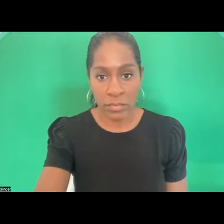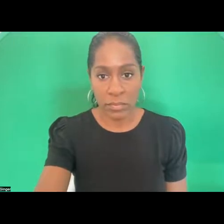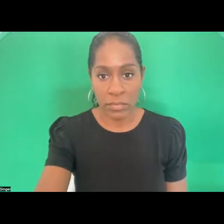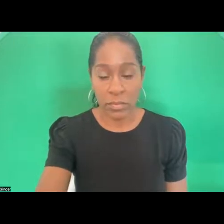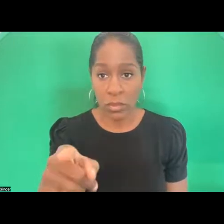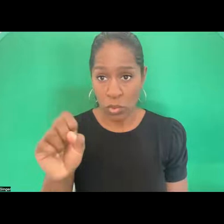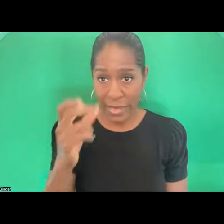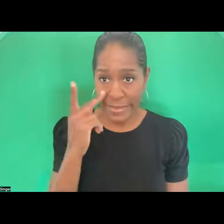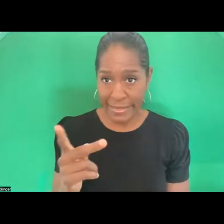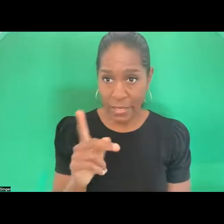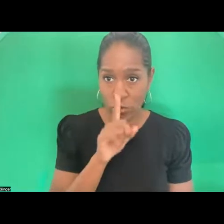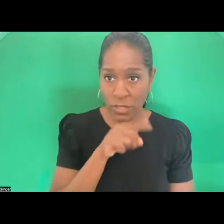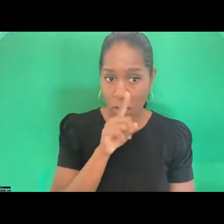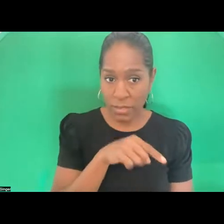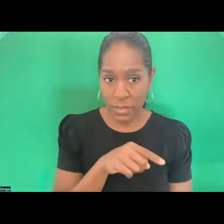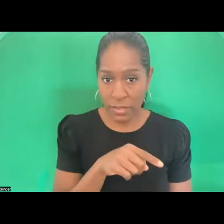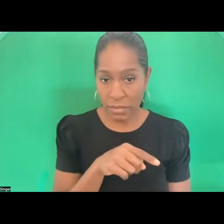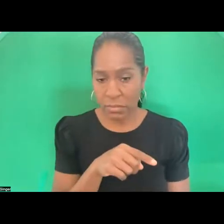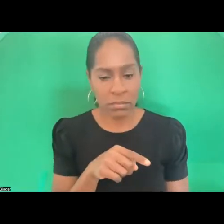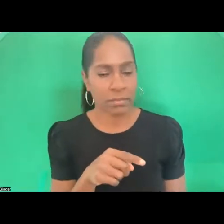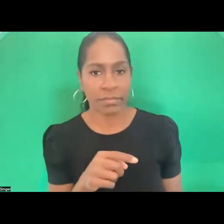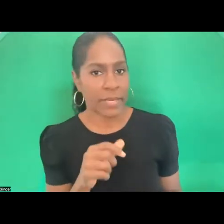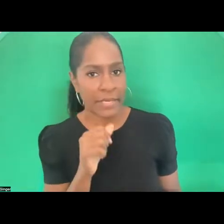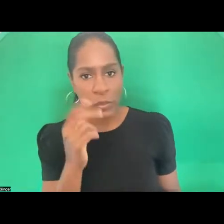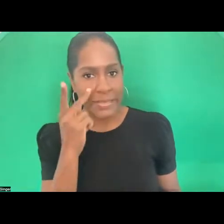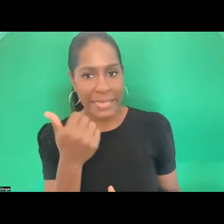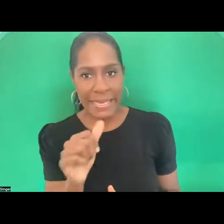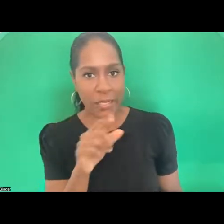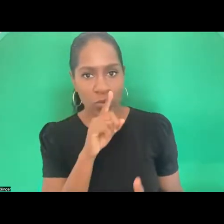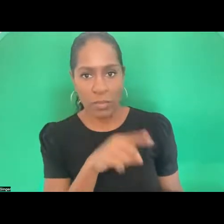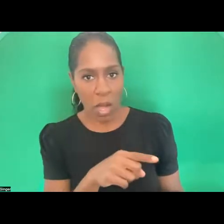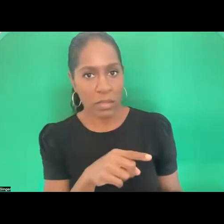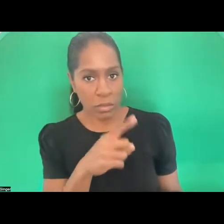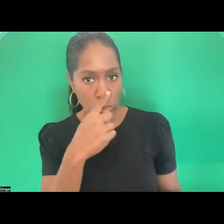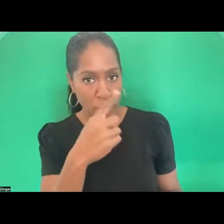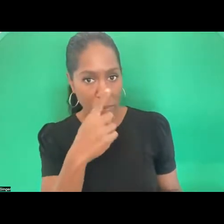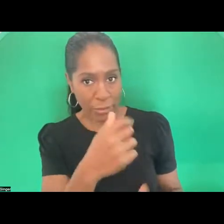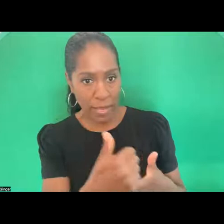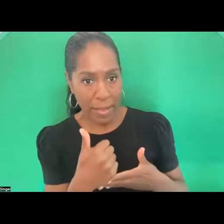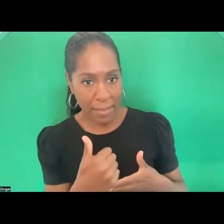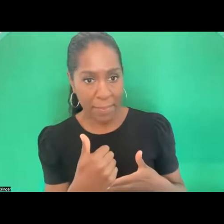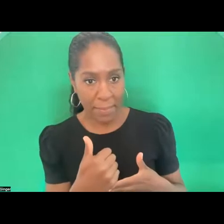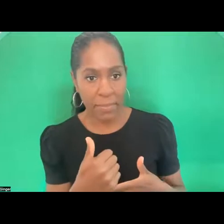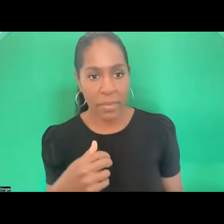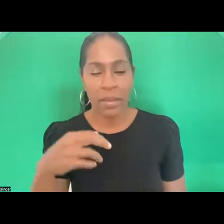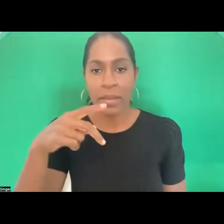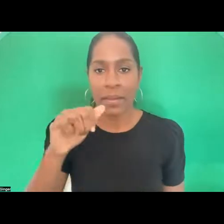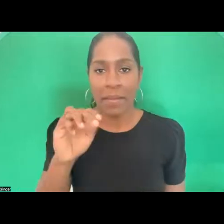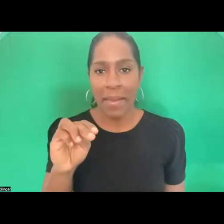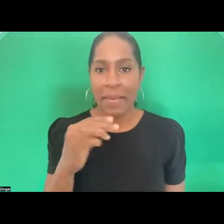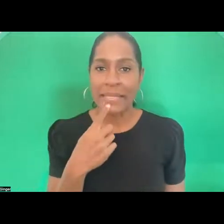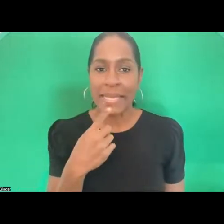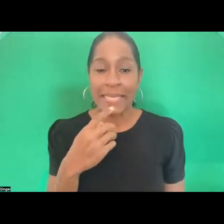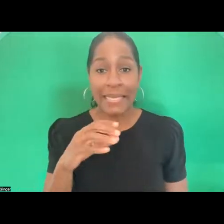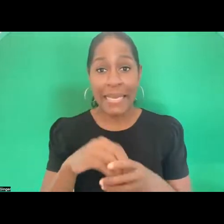puedes ver la respuesta crece las leo no las veo no las veo sería maravilloso sí puedes